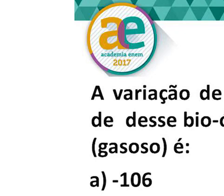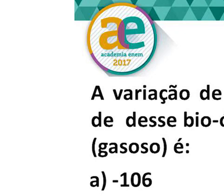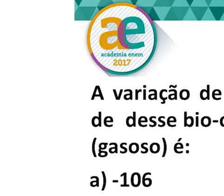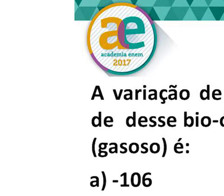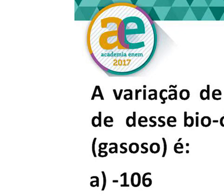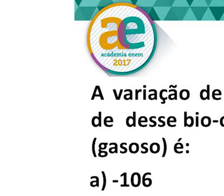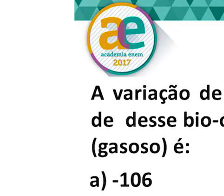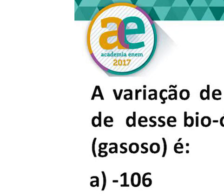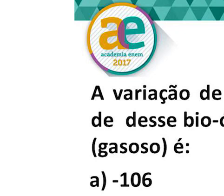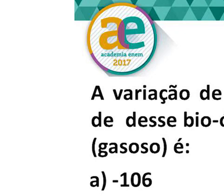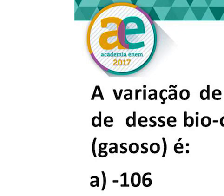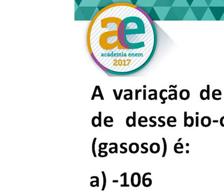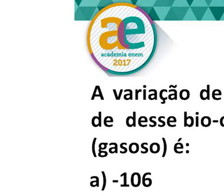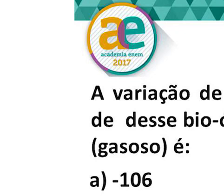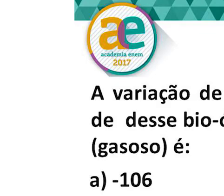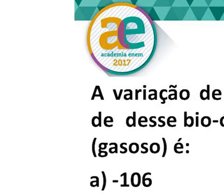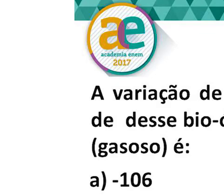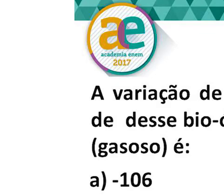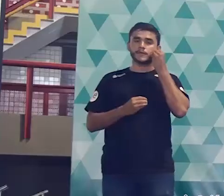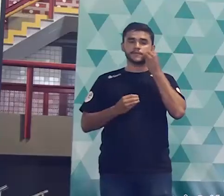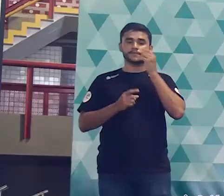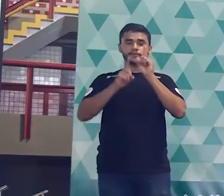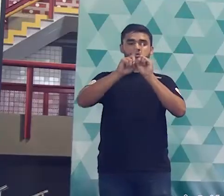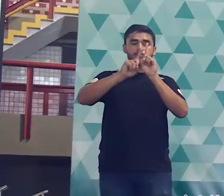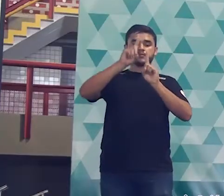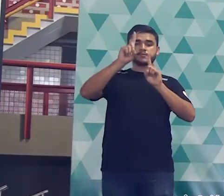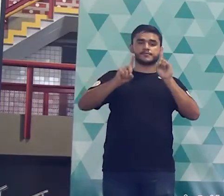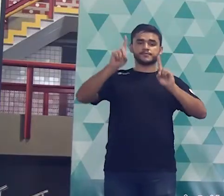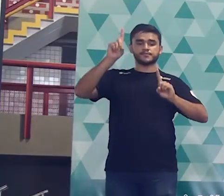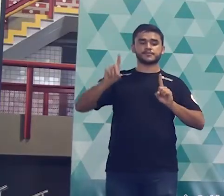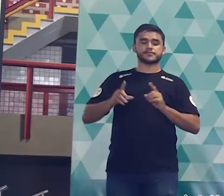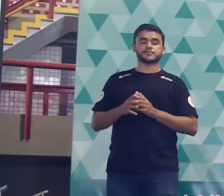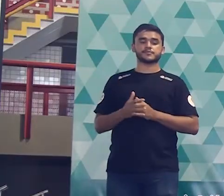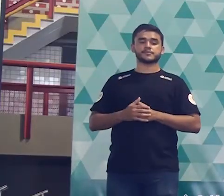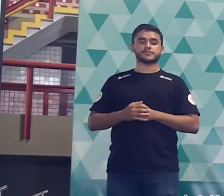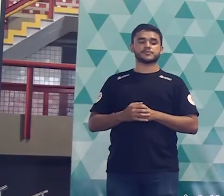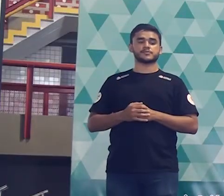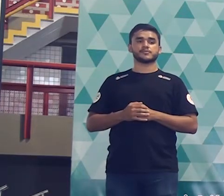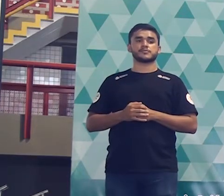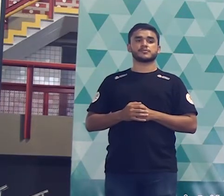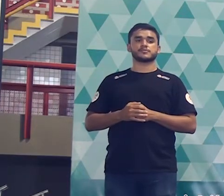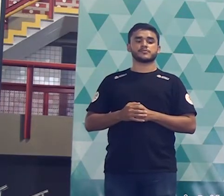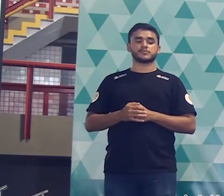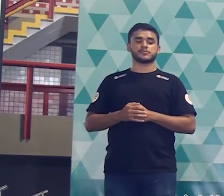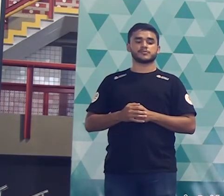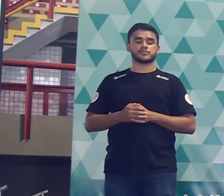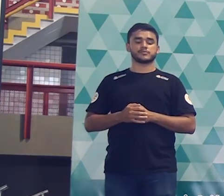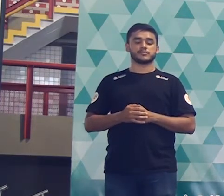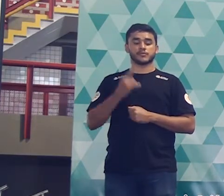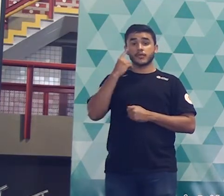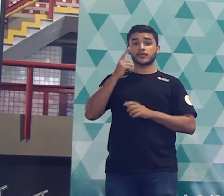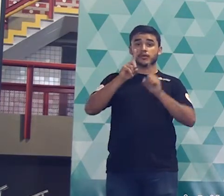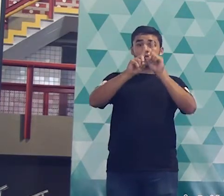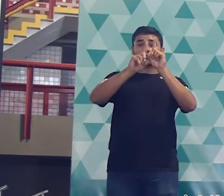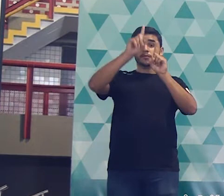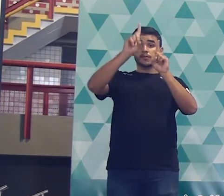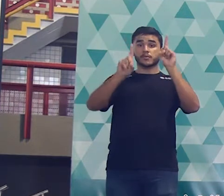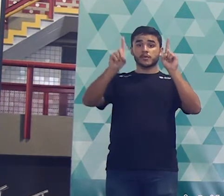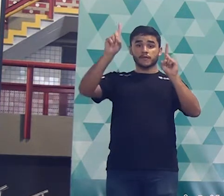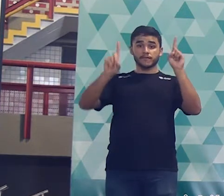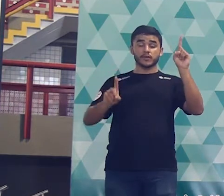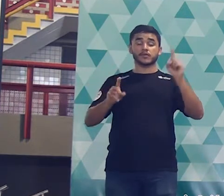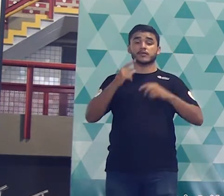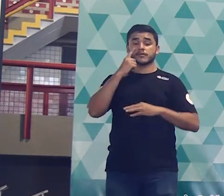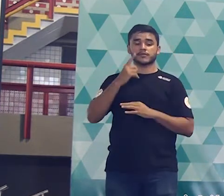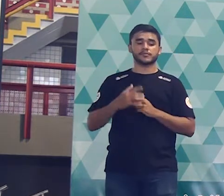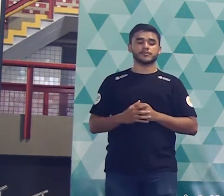é... Olha como é que a gente responde. Olhem só para o gráfico, só para o gráfico. Quando vocês olham para esse gráfico, o meu